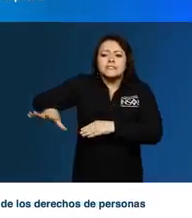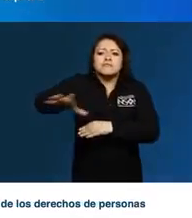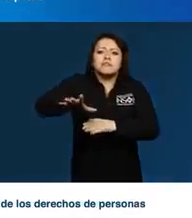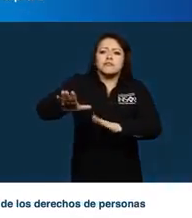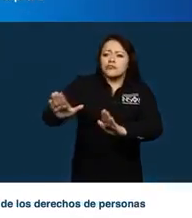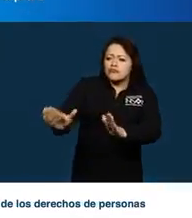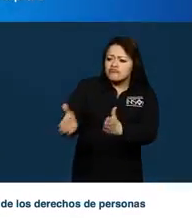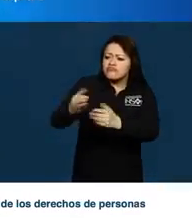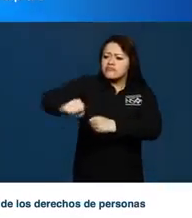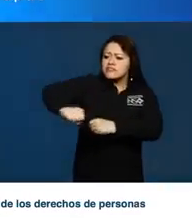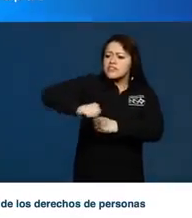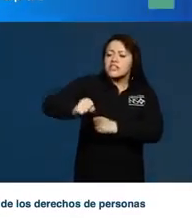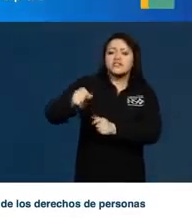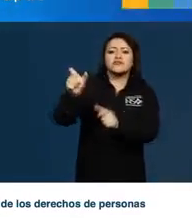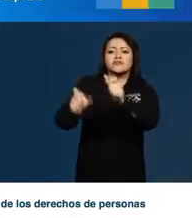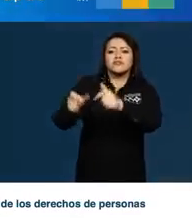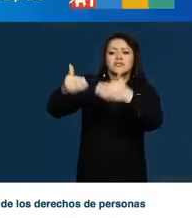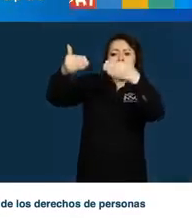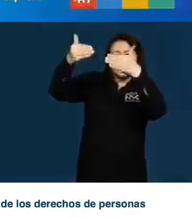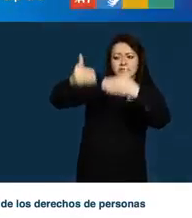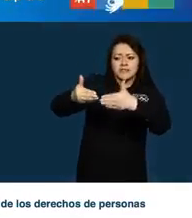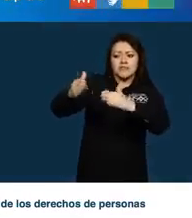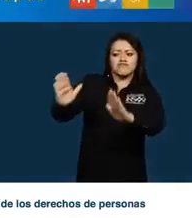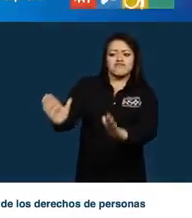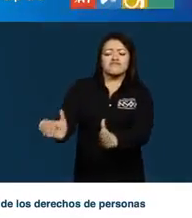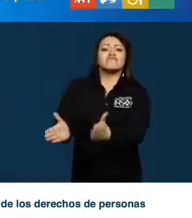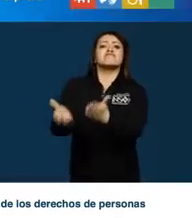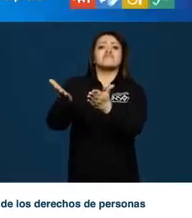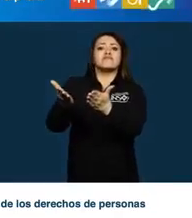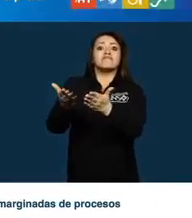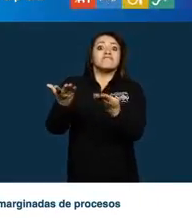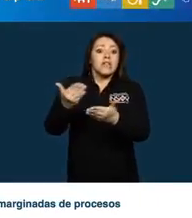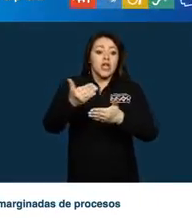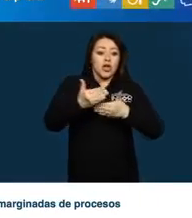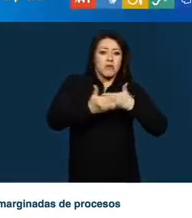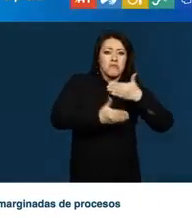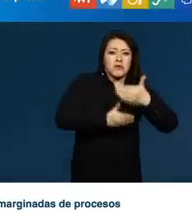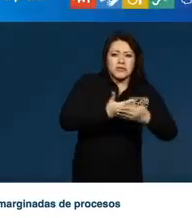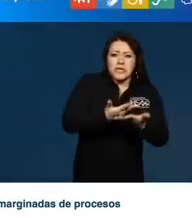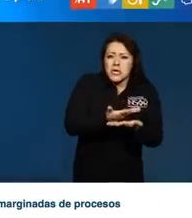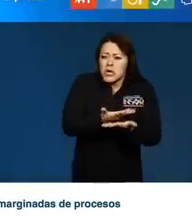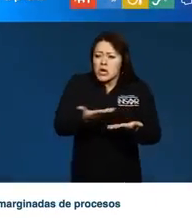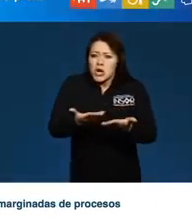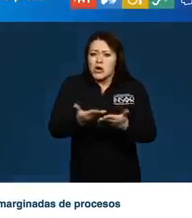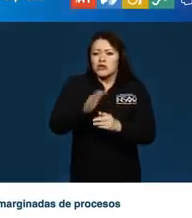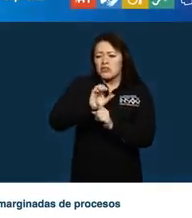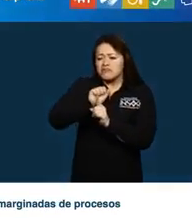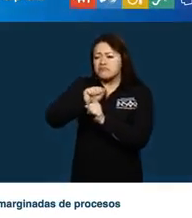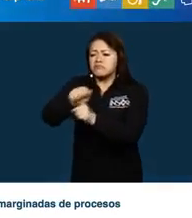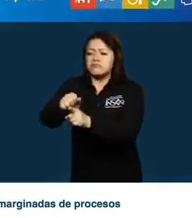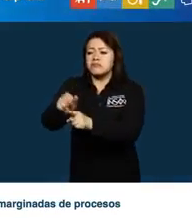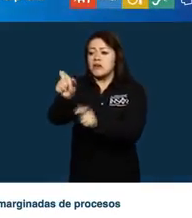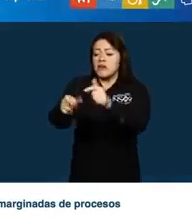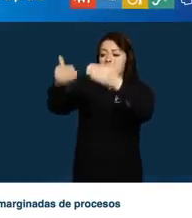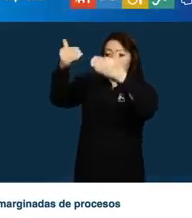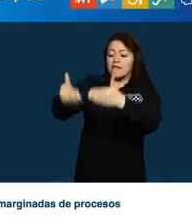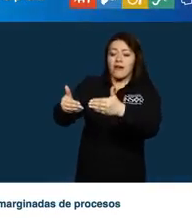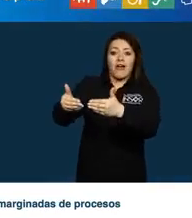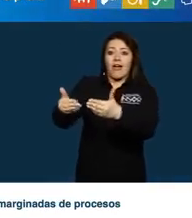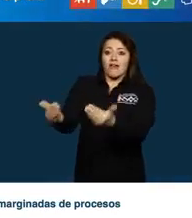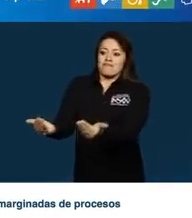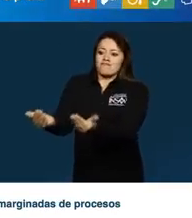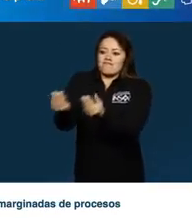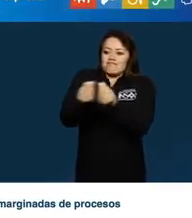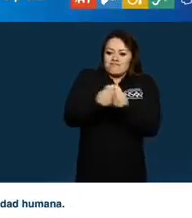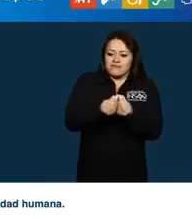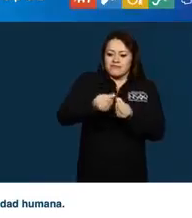la plenitud de los derechos de personas que tradicionalmente han sido marginadas de